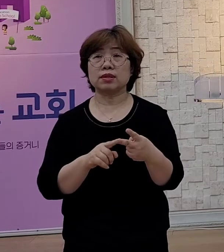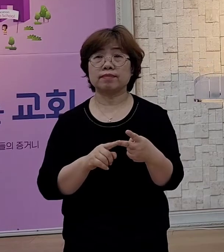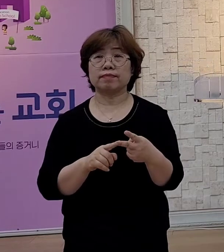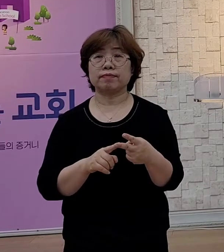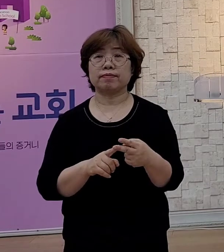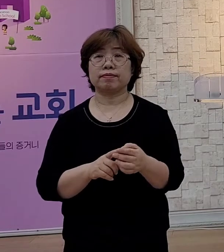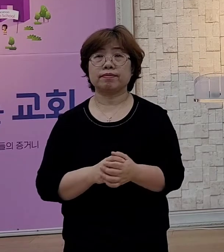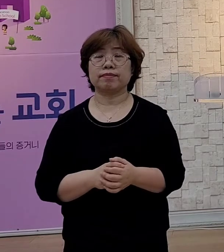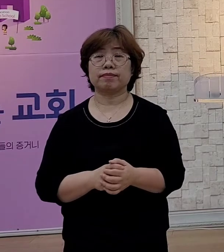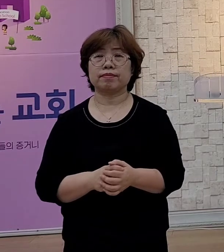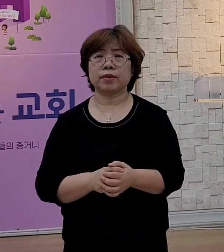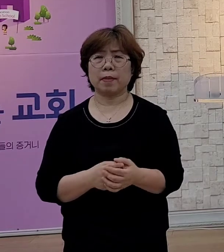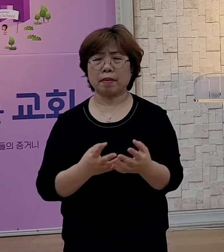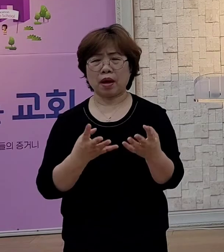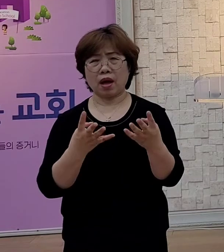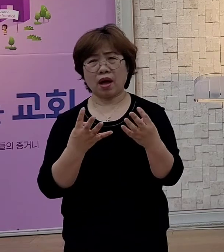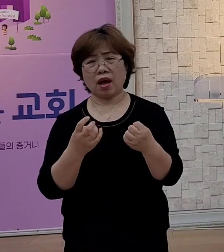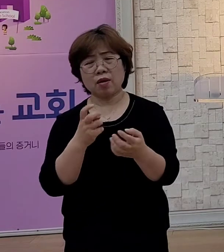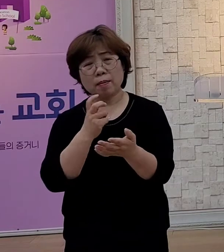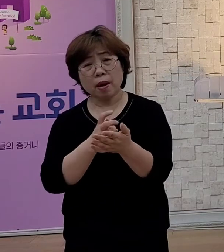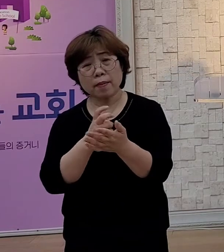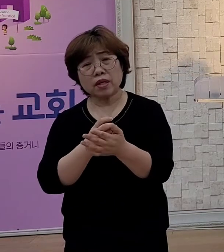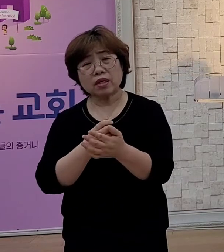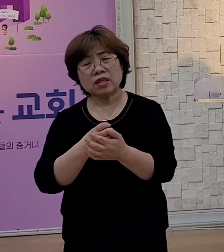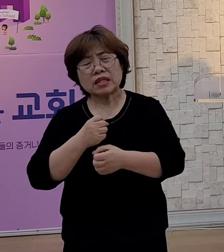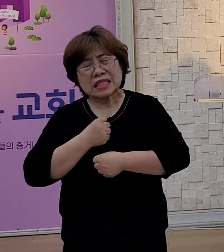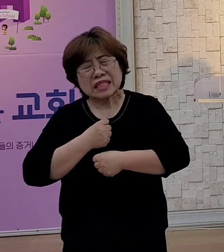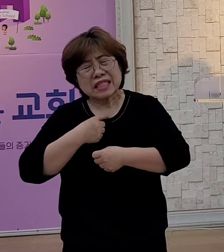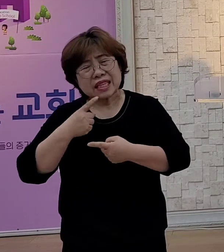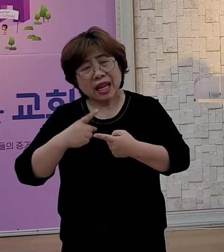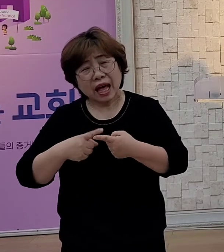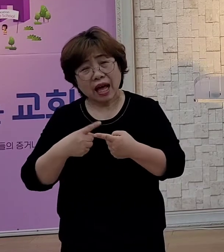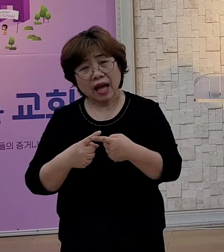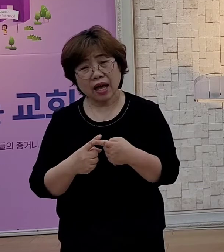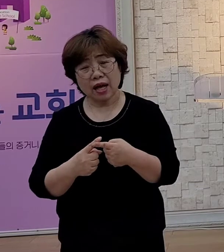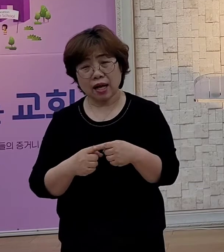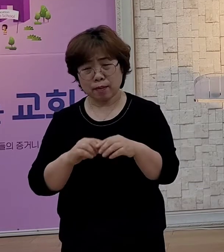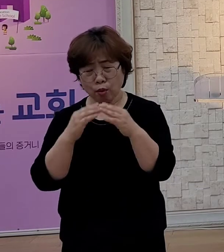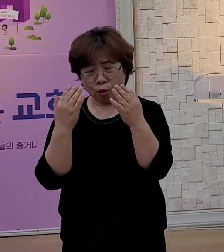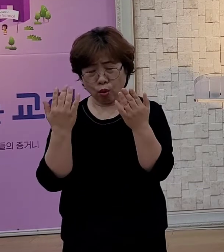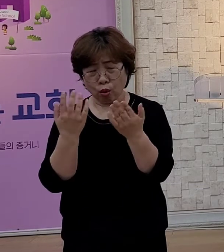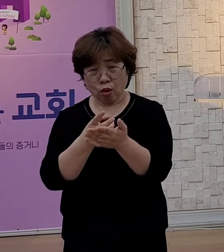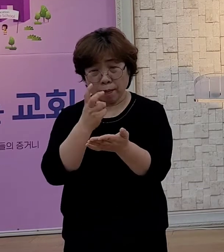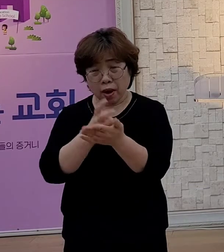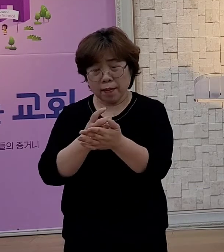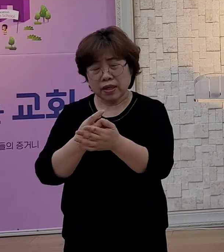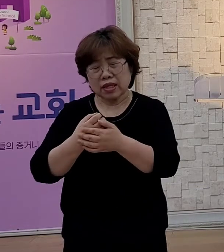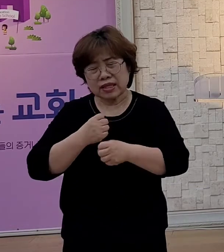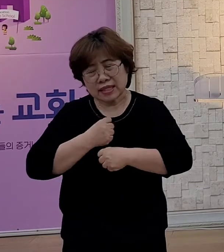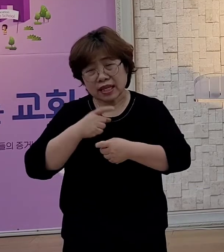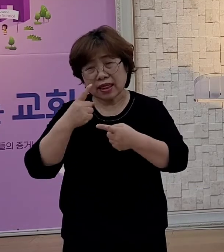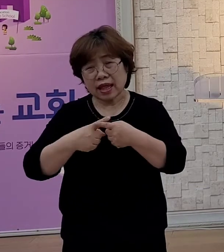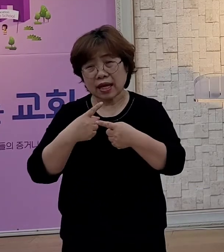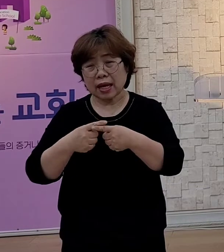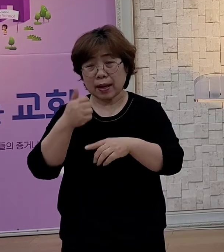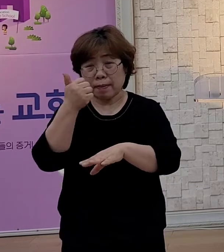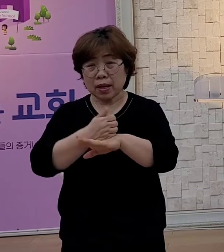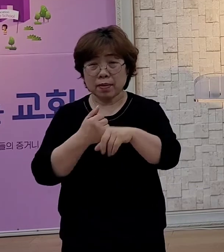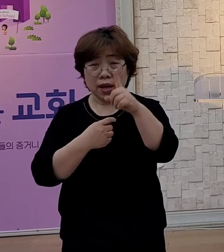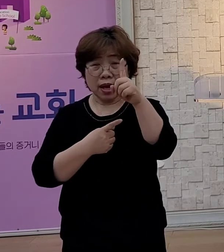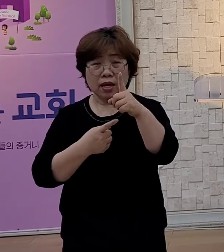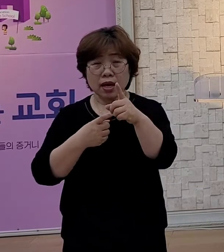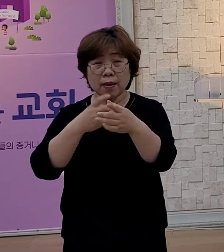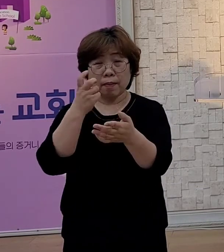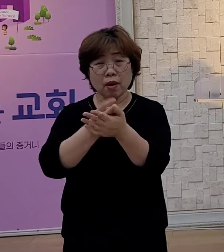이런 설명입니다. 수많은 율법이 있는데 여러분 모든 율법을 다 지키다가 마지막에 한 율법을